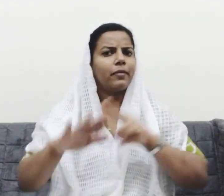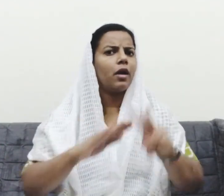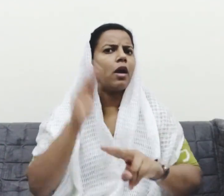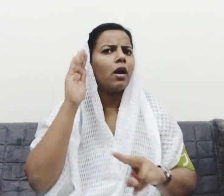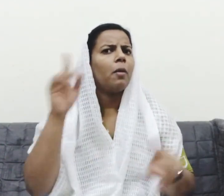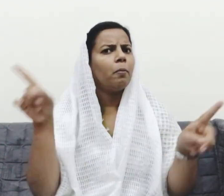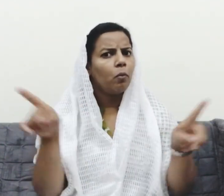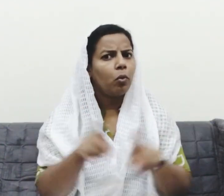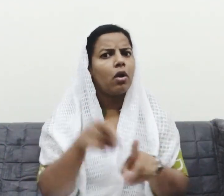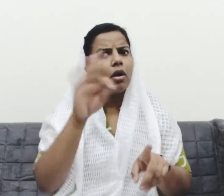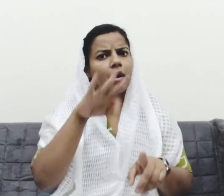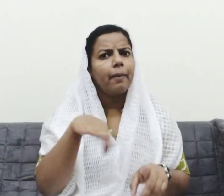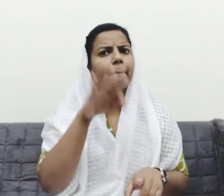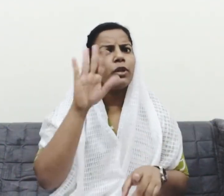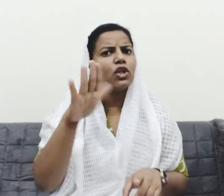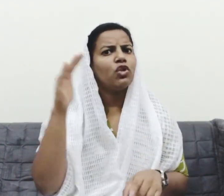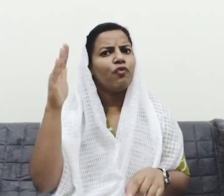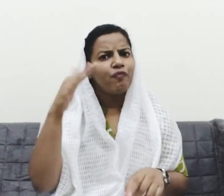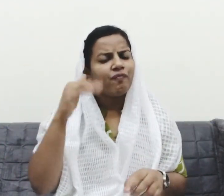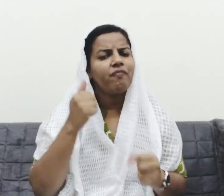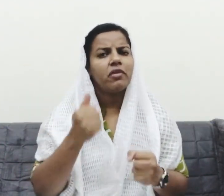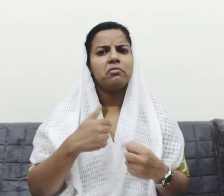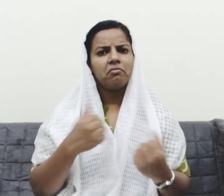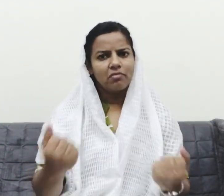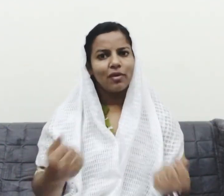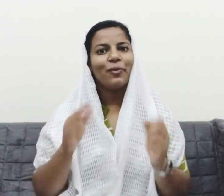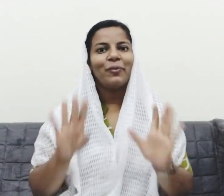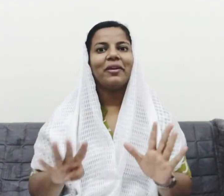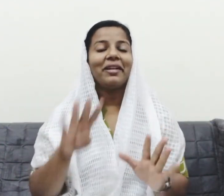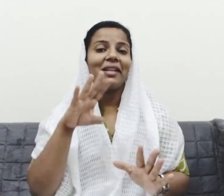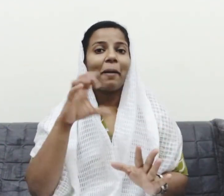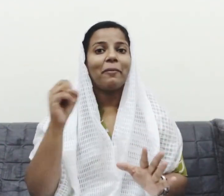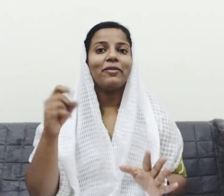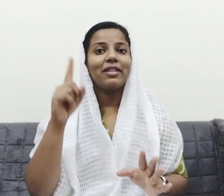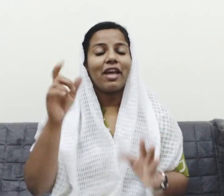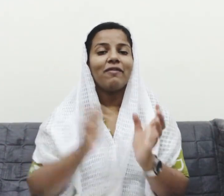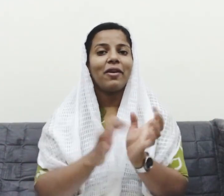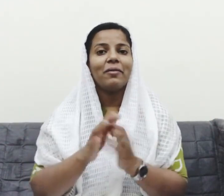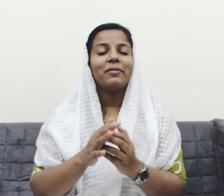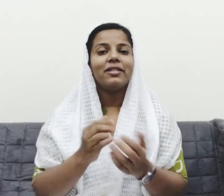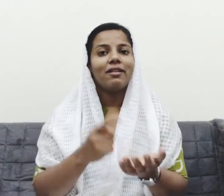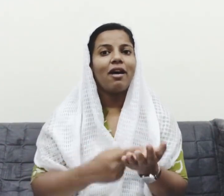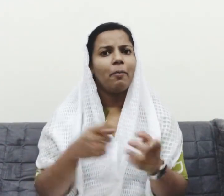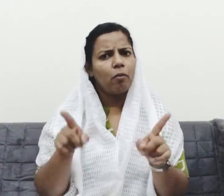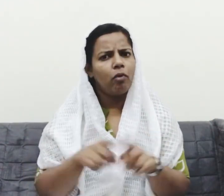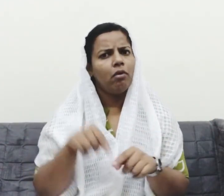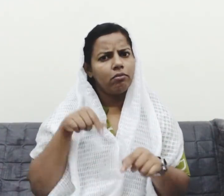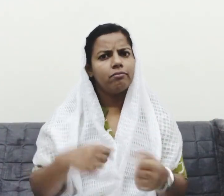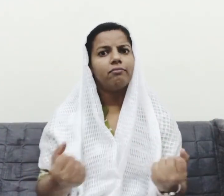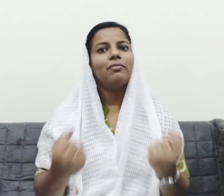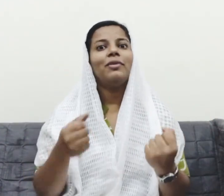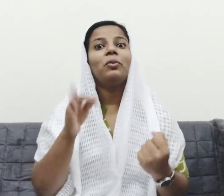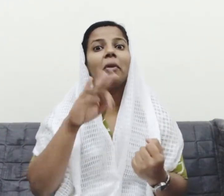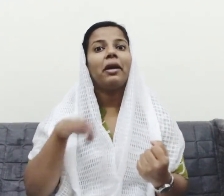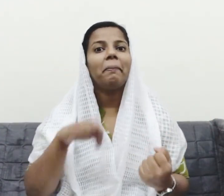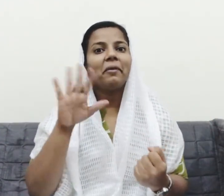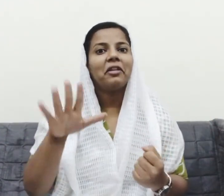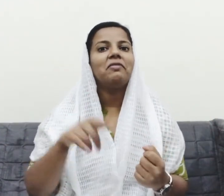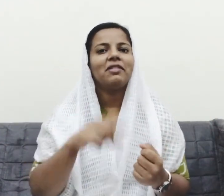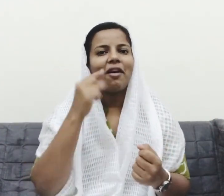അനുഭവം ഇപ്പം 85-ാമത്തെ വയസ്സിലും ഉണ്ടെന്നാണ് പുള്ളി പറഞ്ഞത്. 40-ാമത്തെ വയസ്സിലെ അതേ അനുഭവം 85-ാമത്തെ വയസ്സിലും ഉണ്ടെന്നാണ്